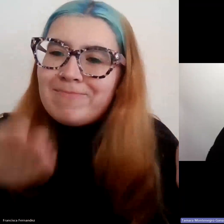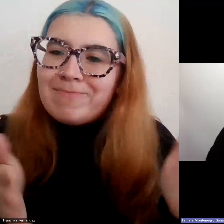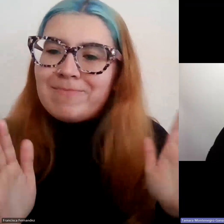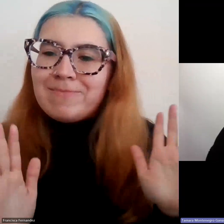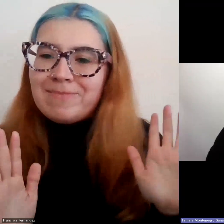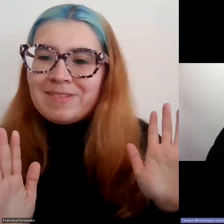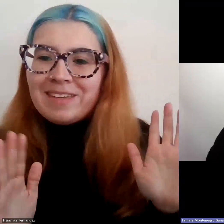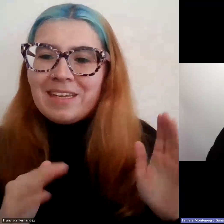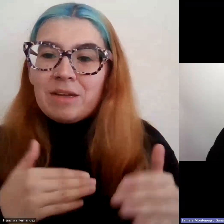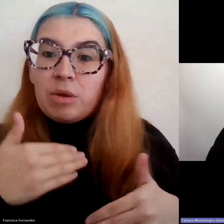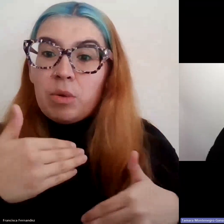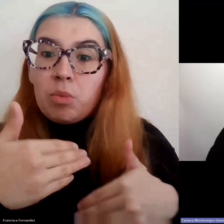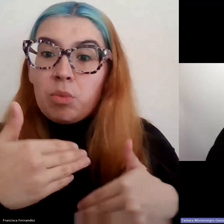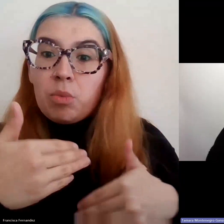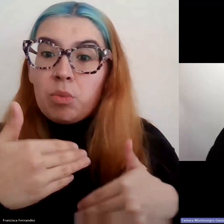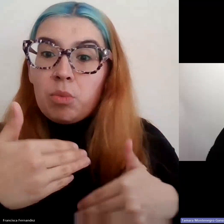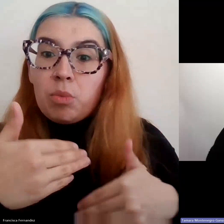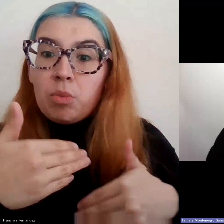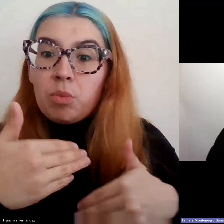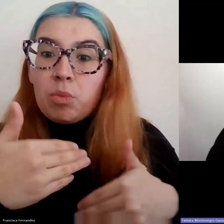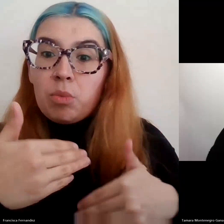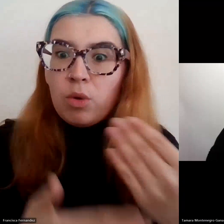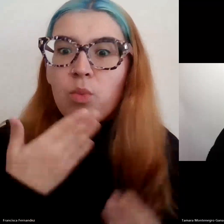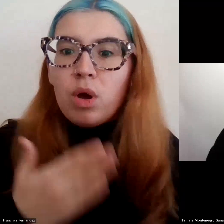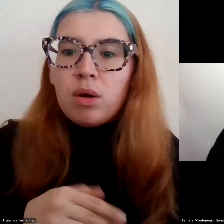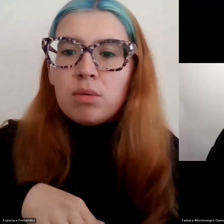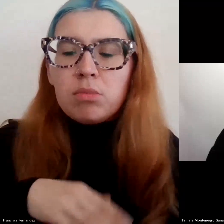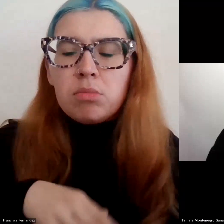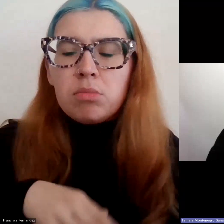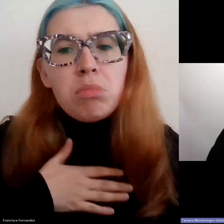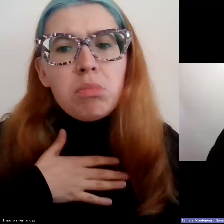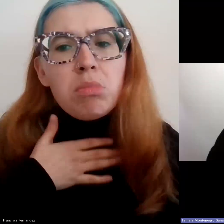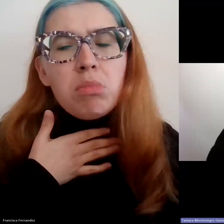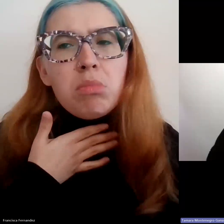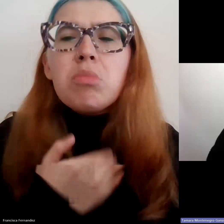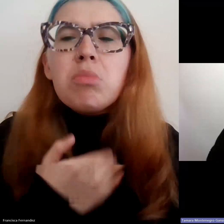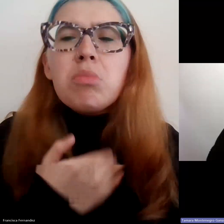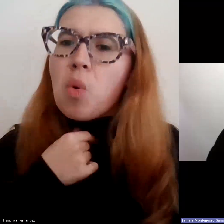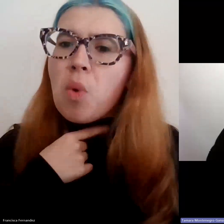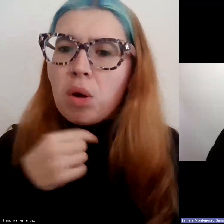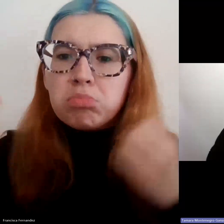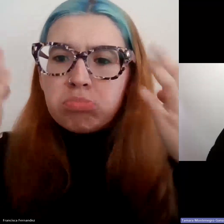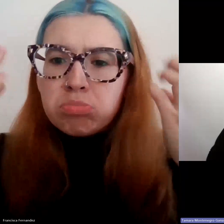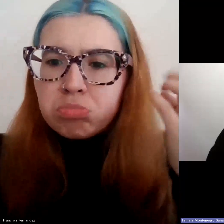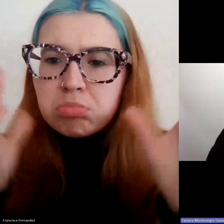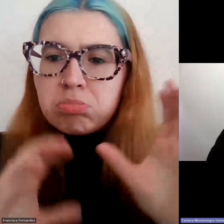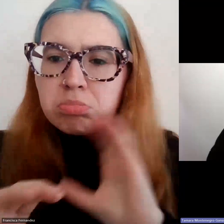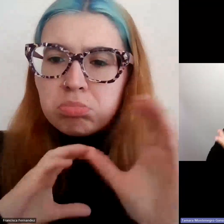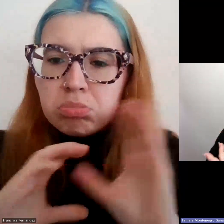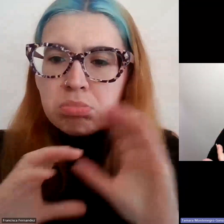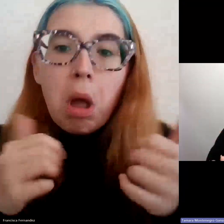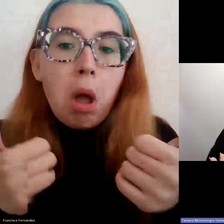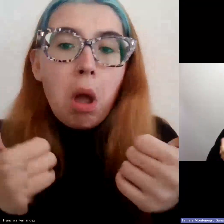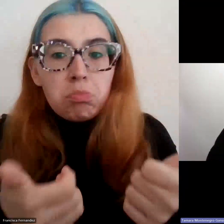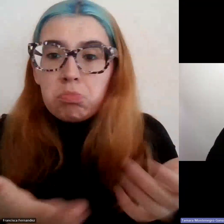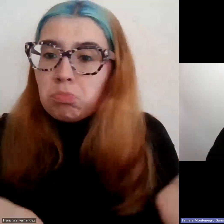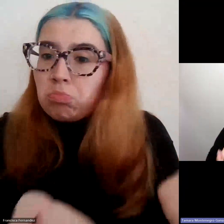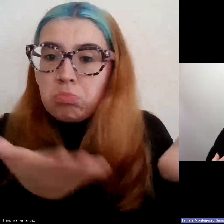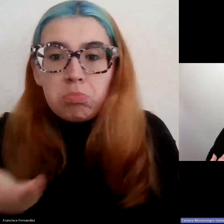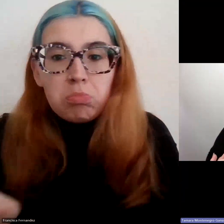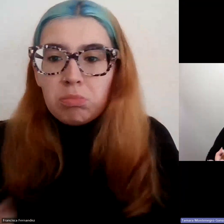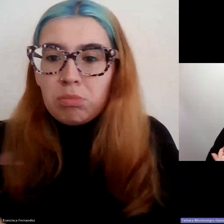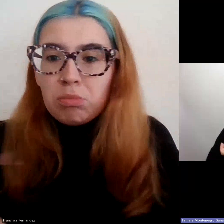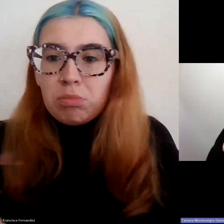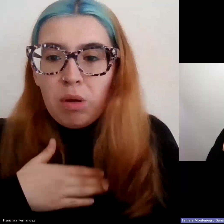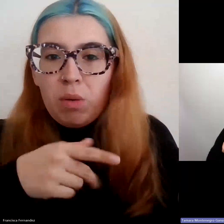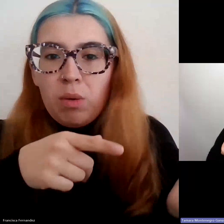que más pude, de darle el ánimo necesario para que él pudiera avanzar y ir preguntándole cómo se sentía, qué